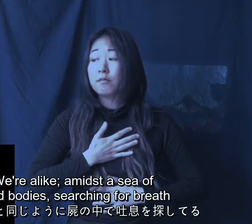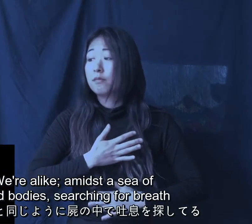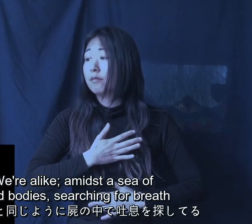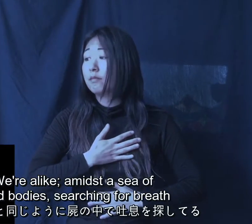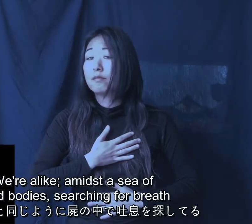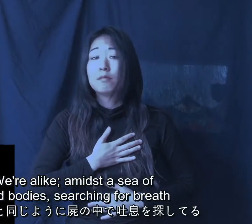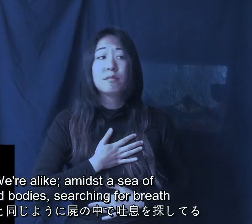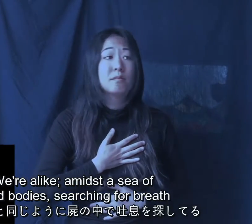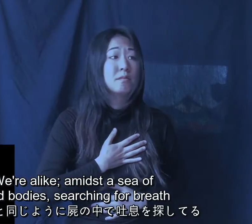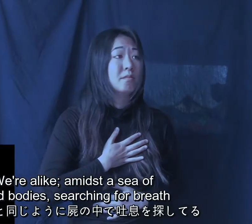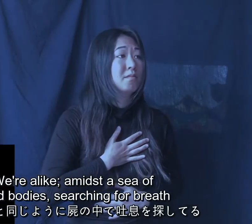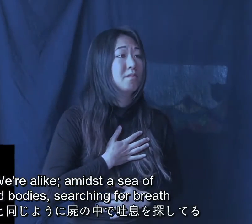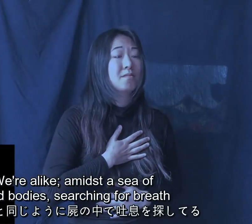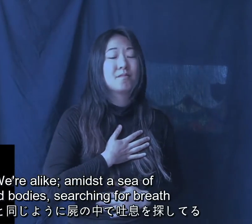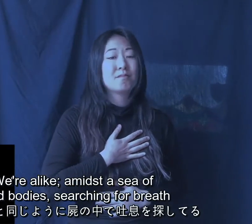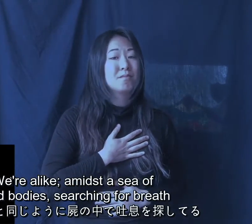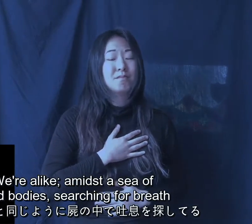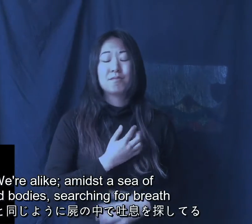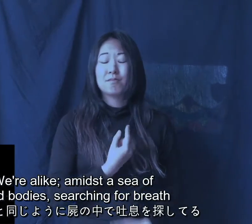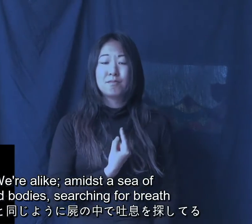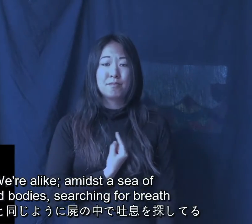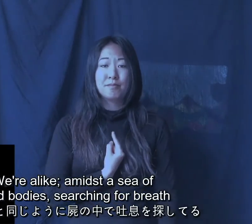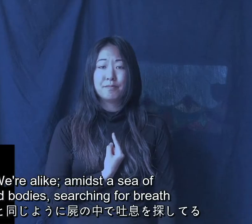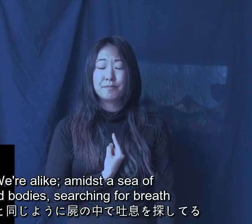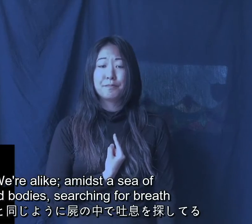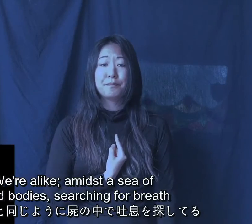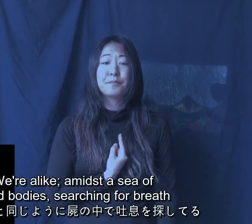を探してる